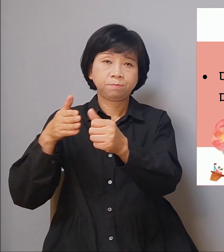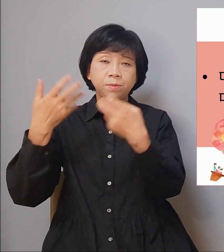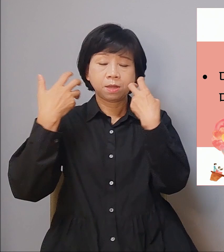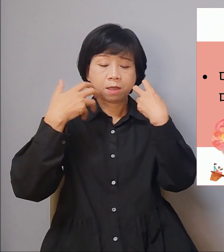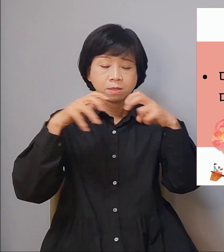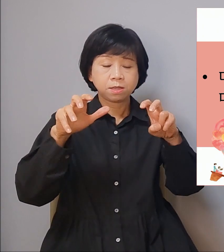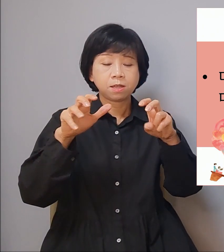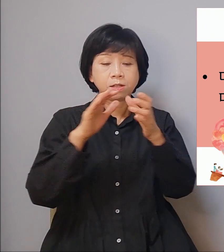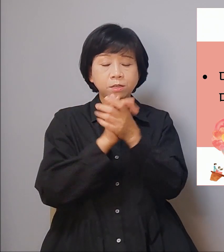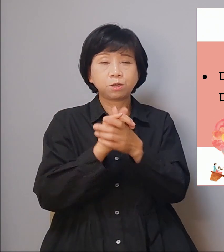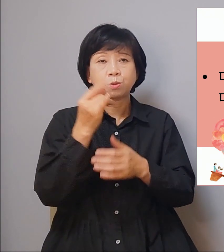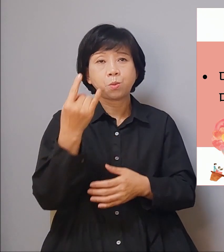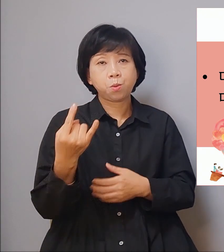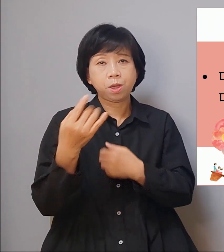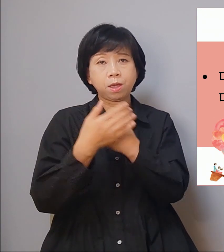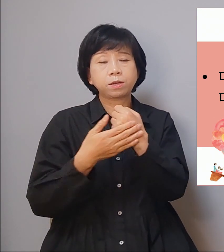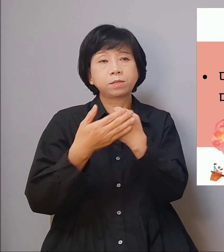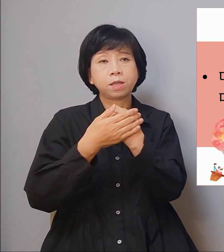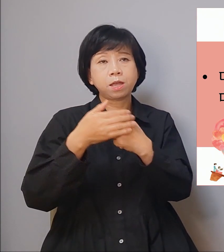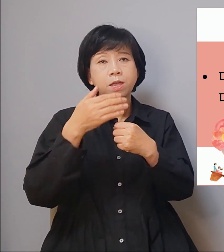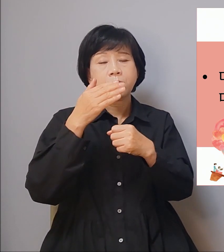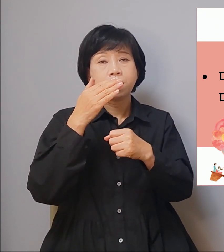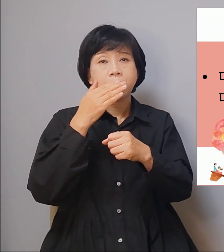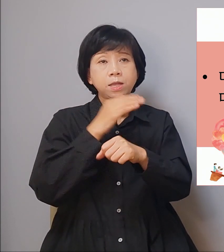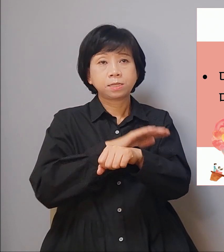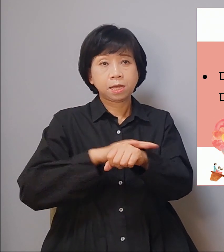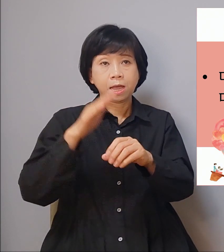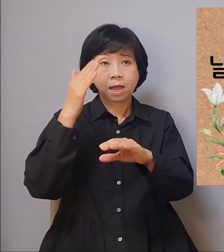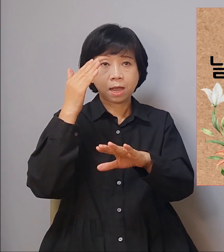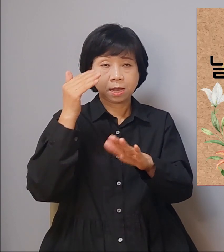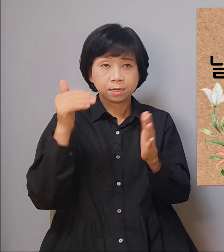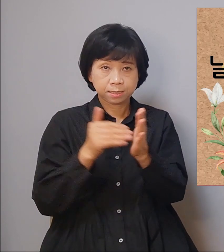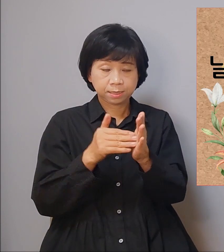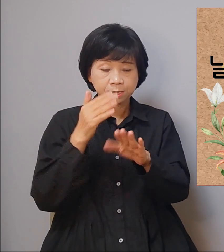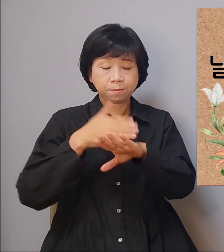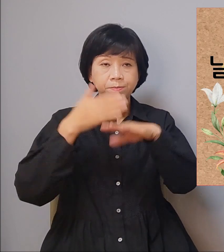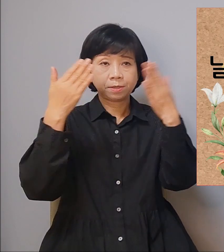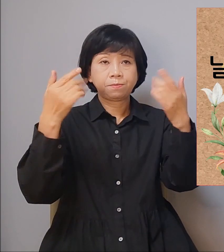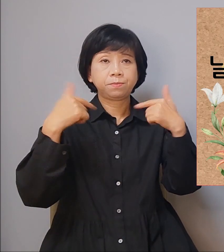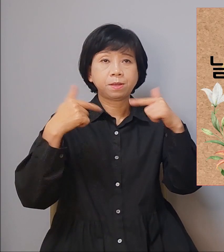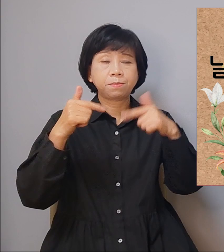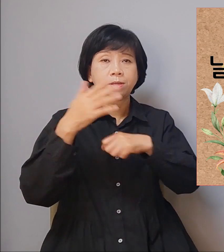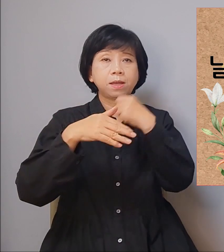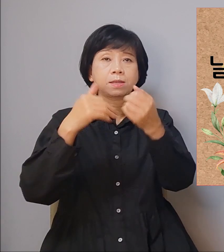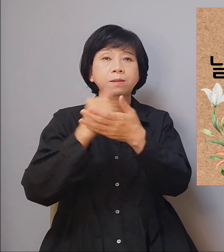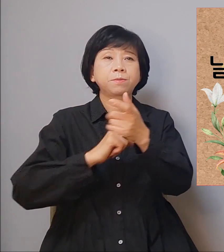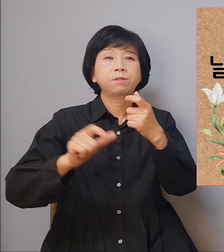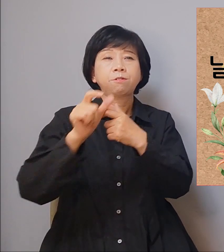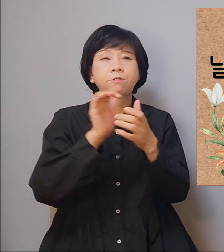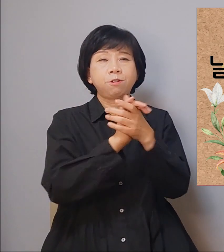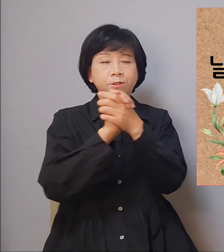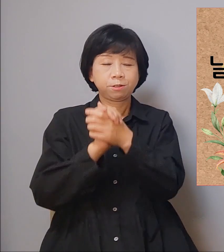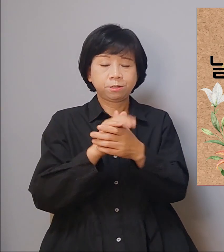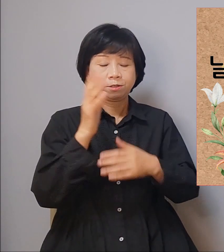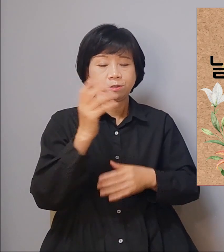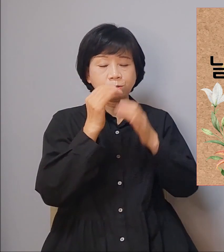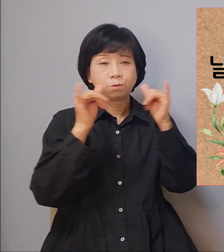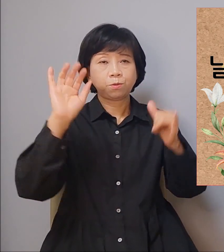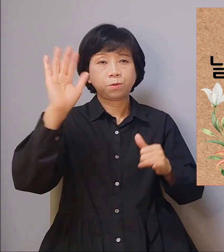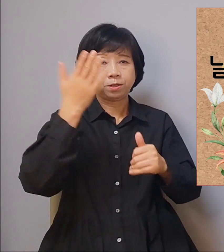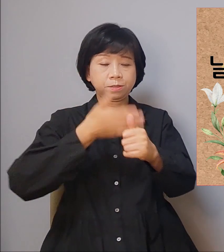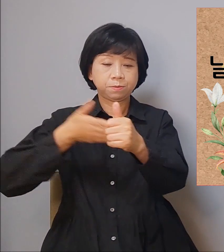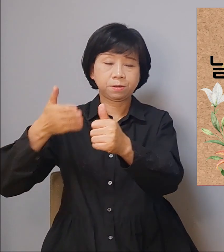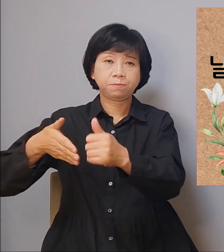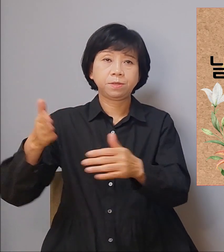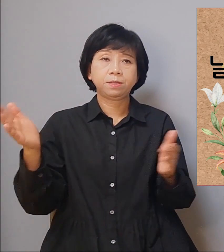다니엘 세일의 기도회를 은혜 가운데 마치게 하시니 감사합니다. 날마다 하나님과 더 가까워지시는